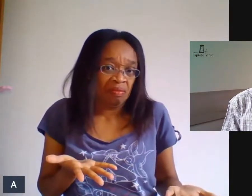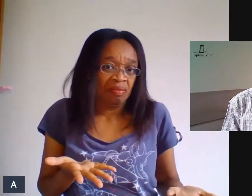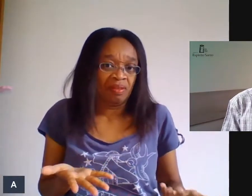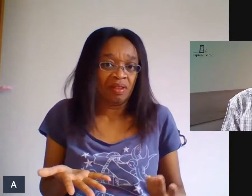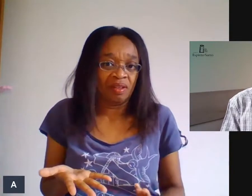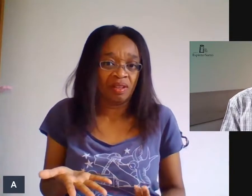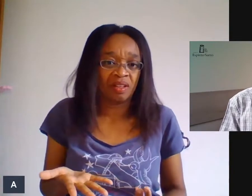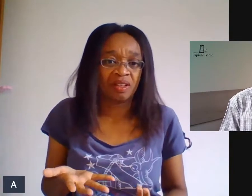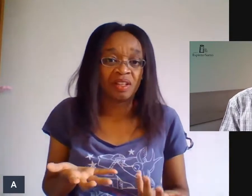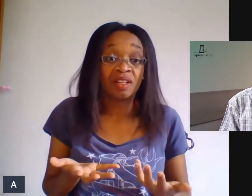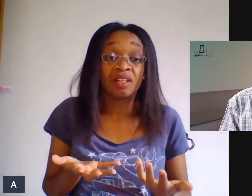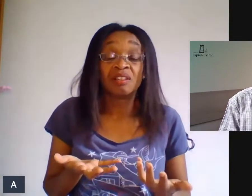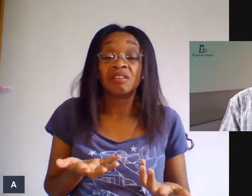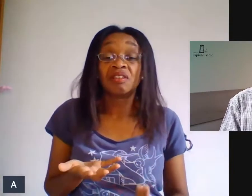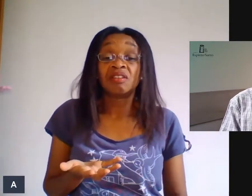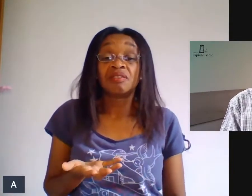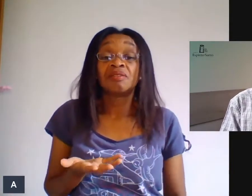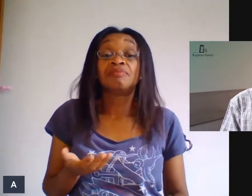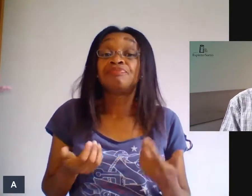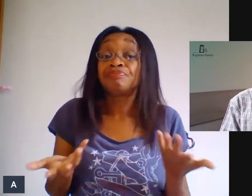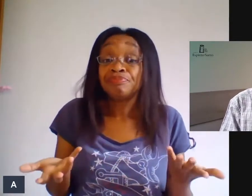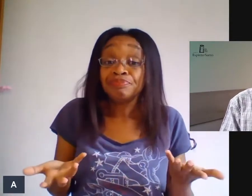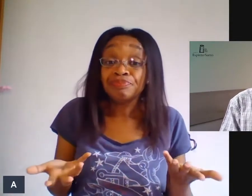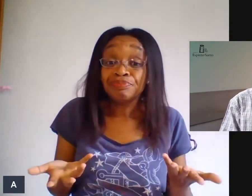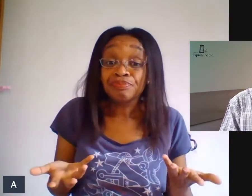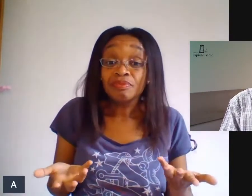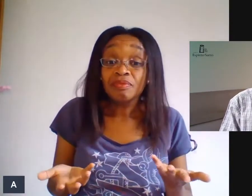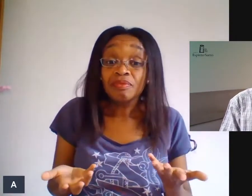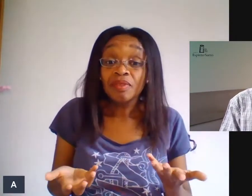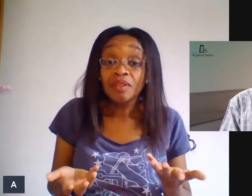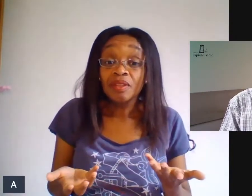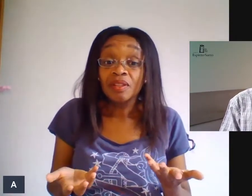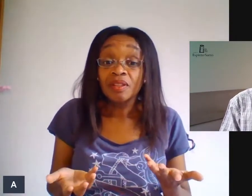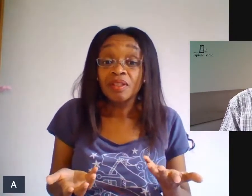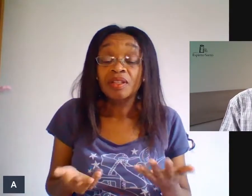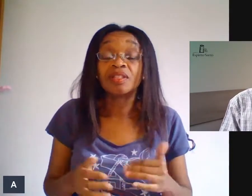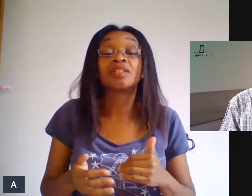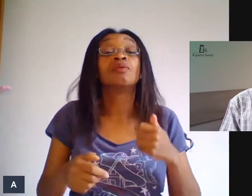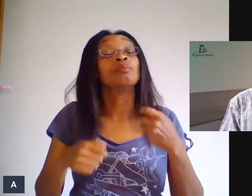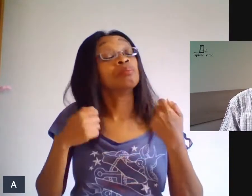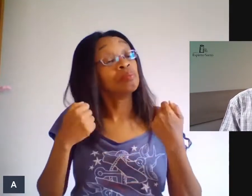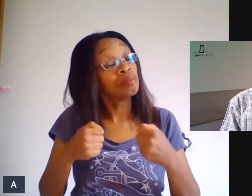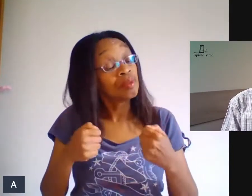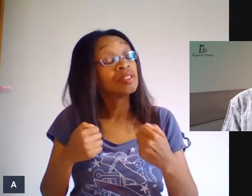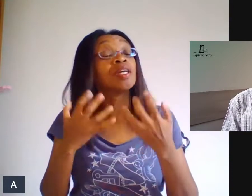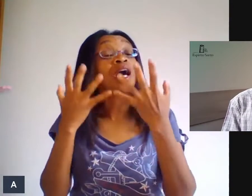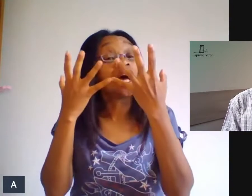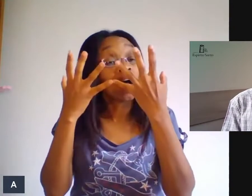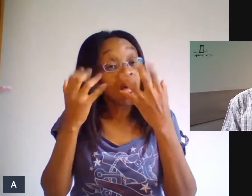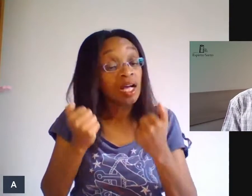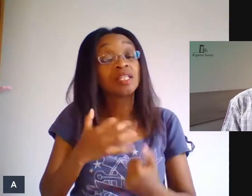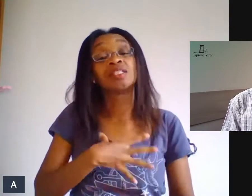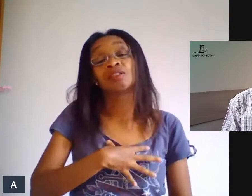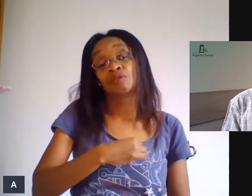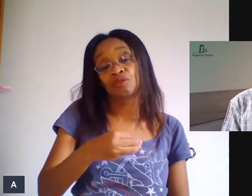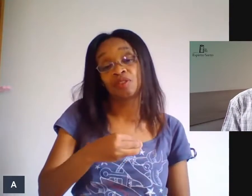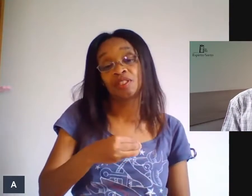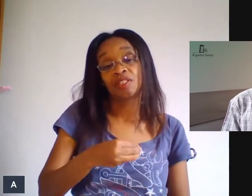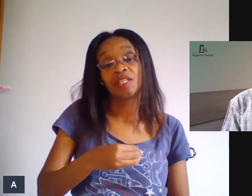Não fazer com que aconteça entre eles a, a fertilidade, né? E se esquecendo